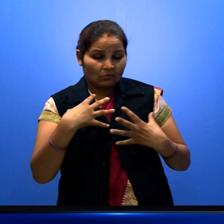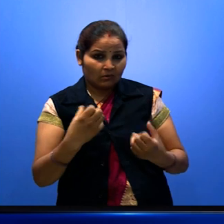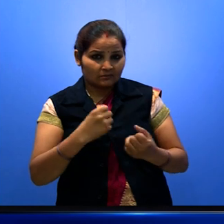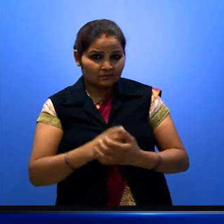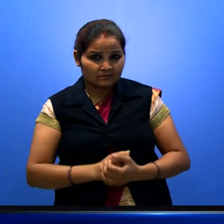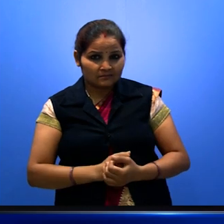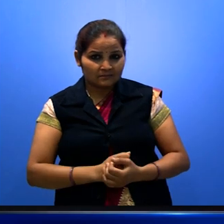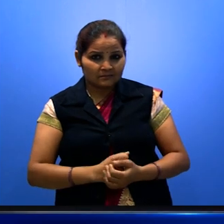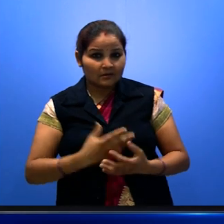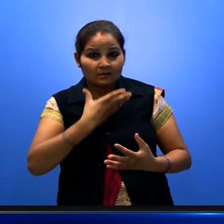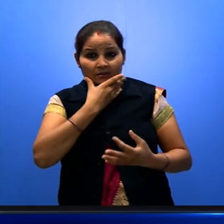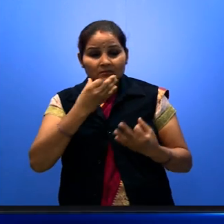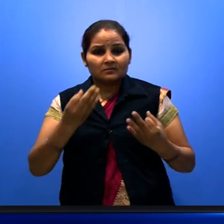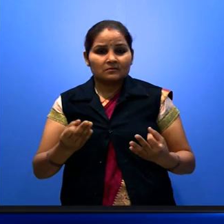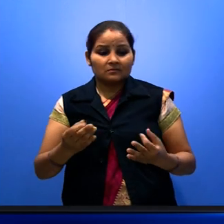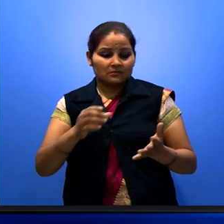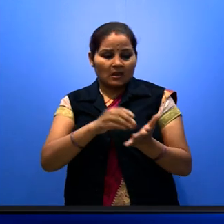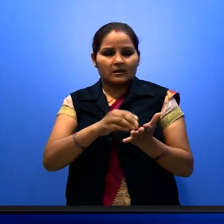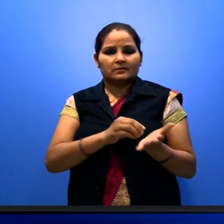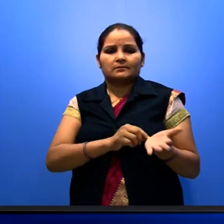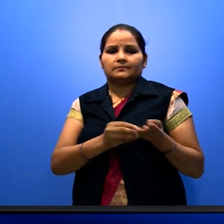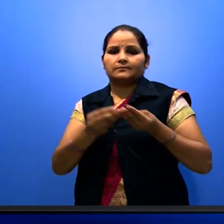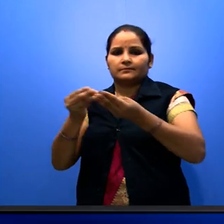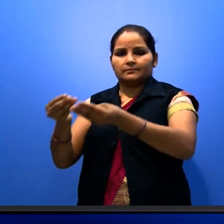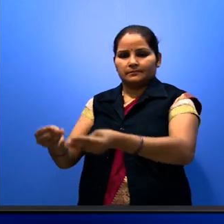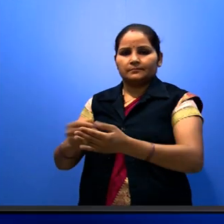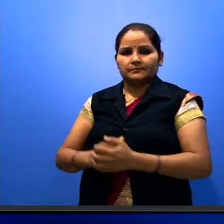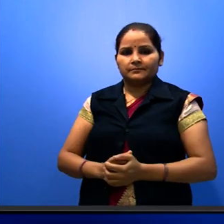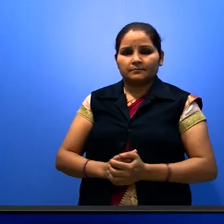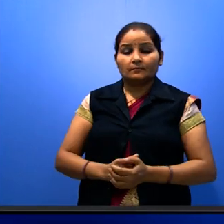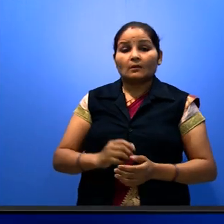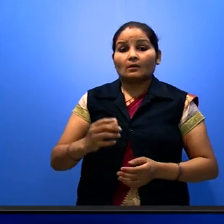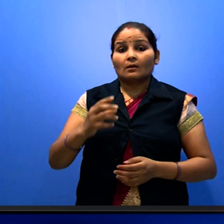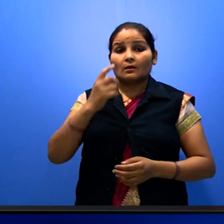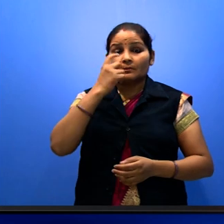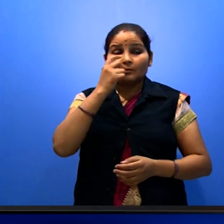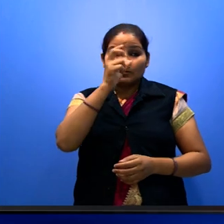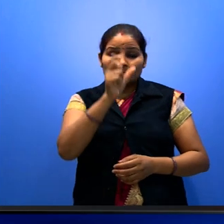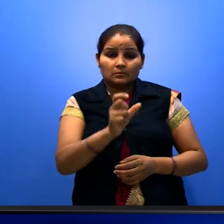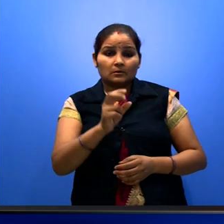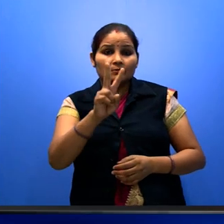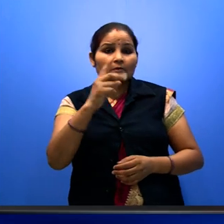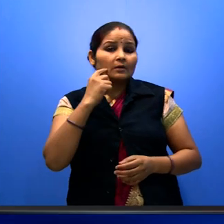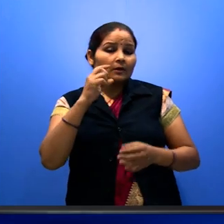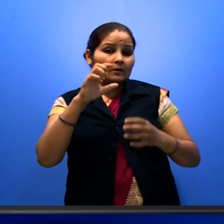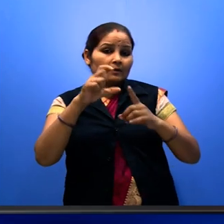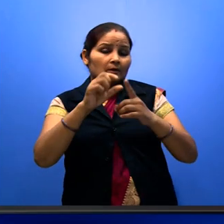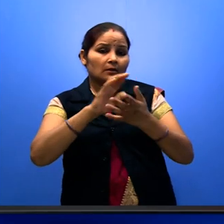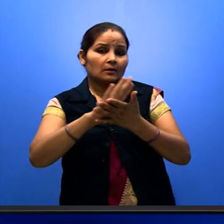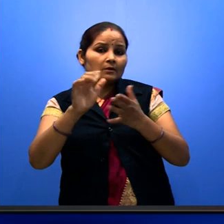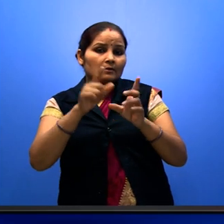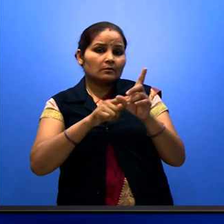पास। गुरु ने उनका पता दिया। वो विद्यामती के पास पहुंचे।